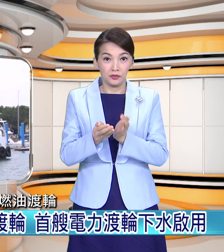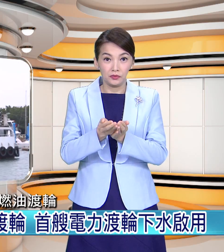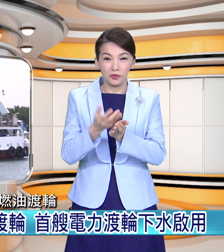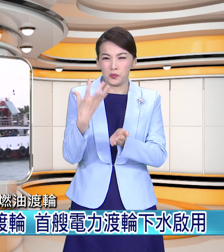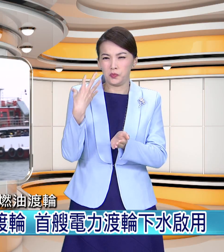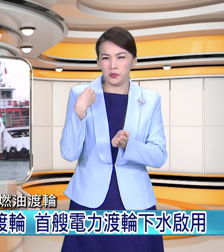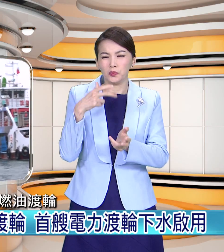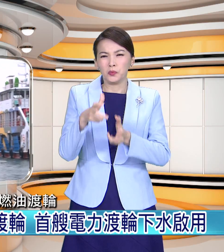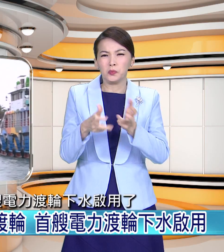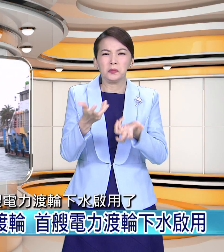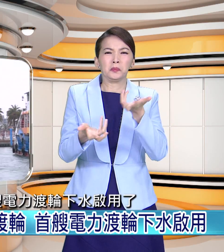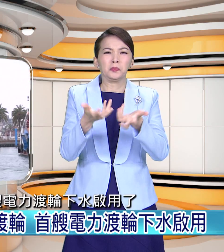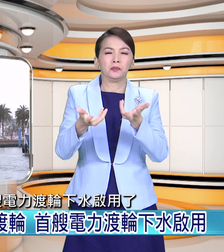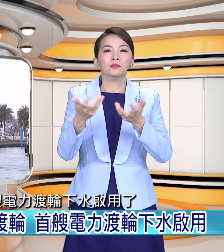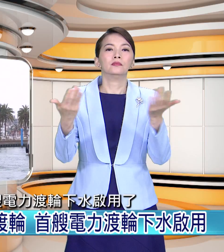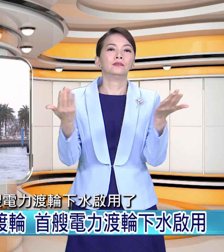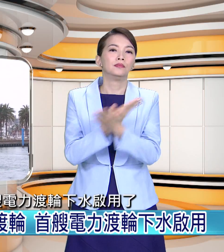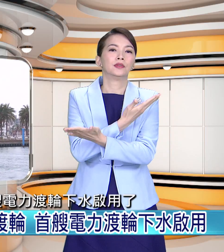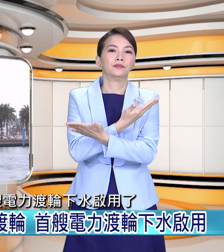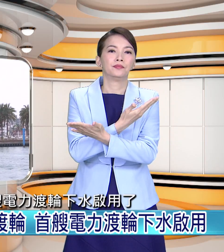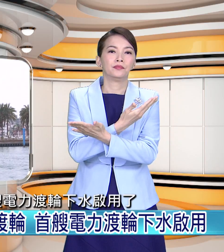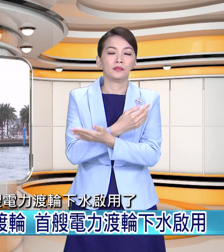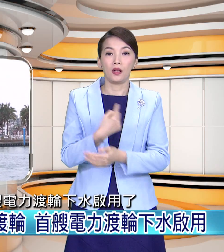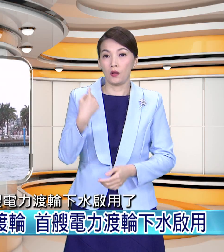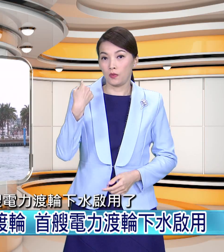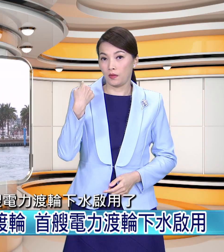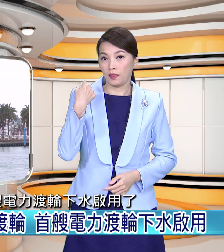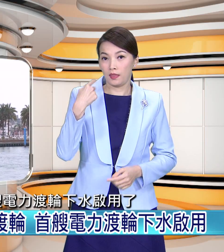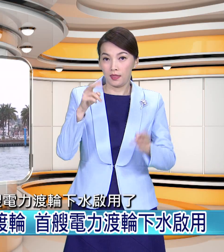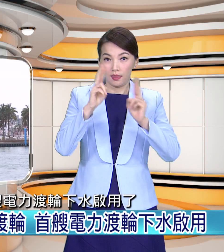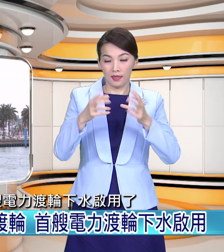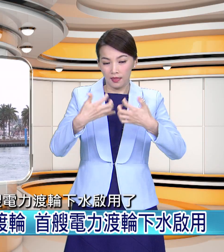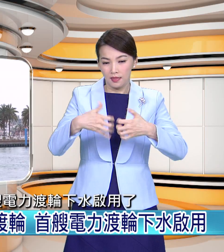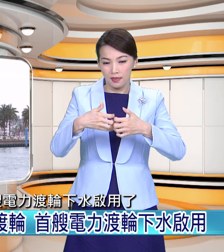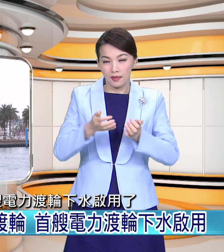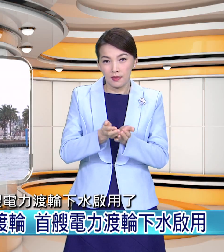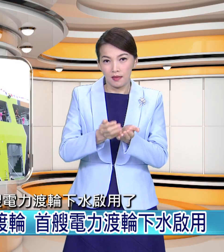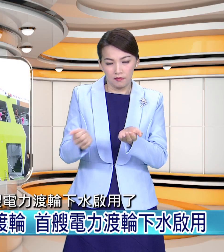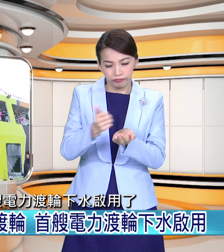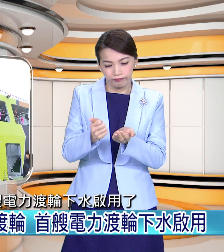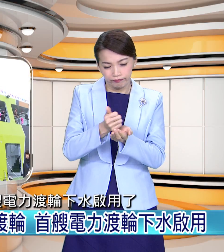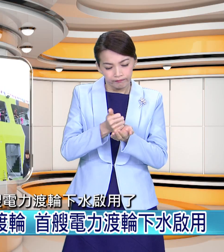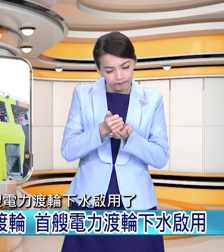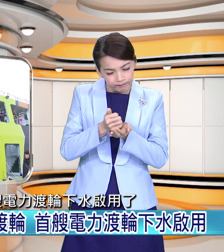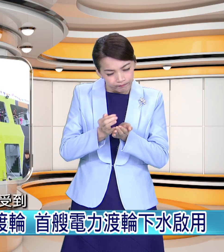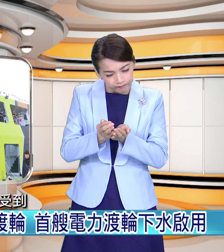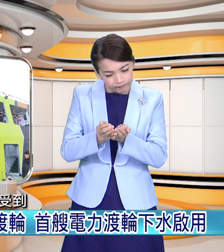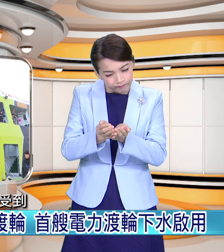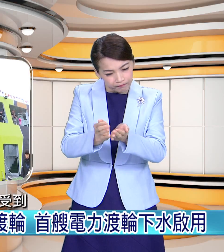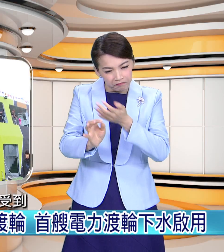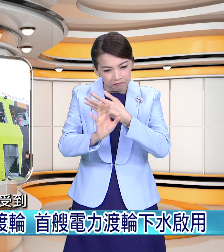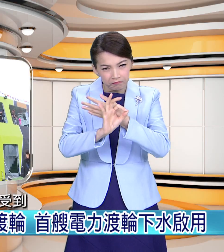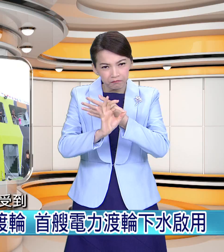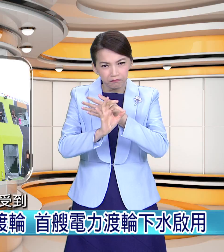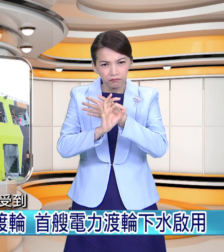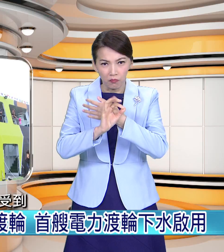轮。昨天第一艘电力渡轮下水启用了，民众很明显的感受